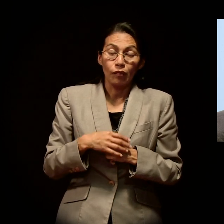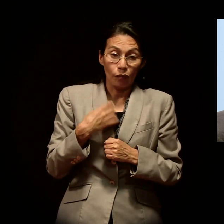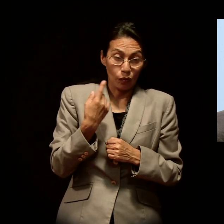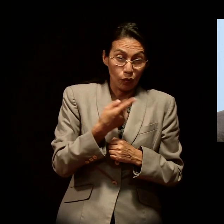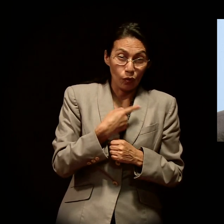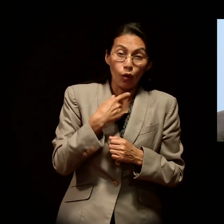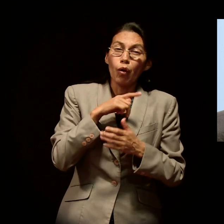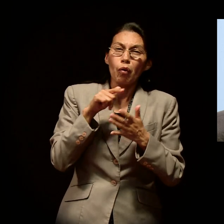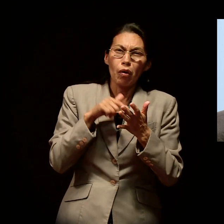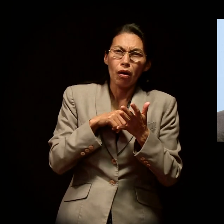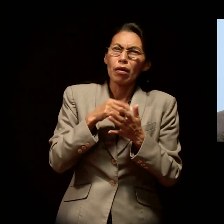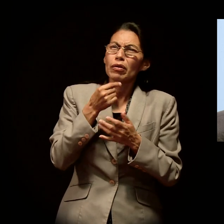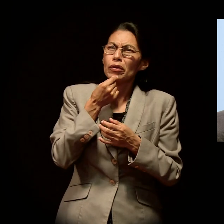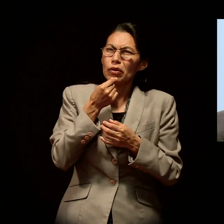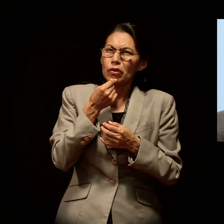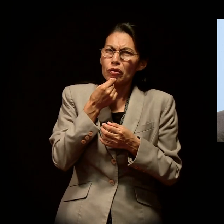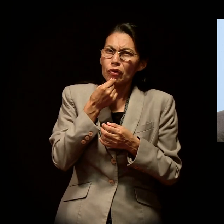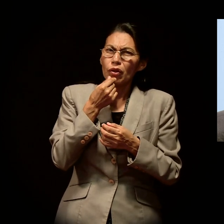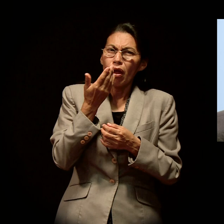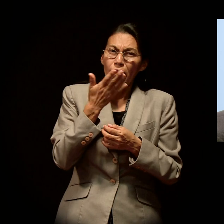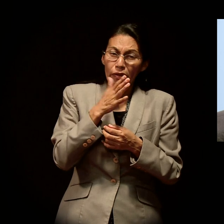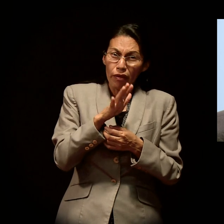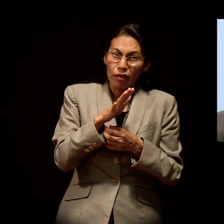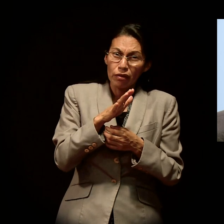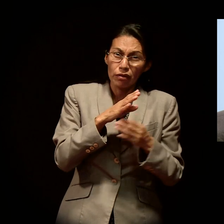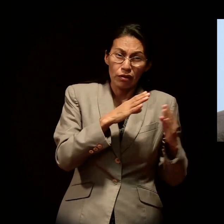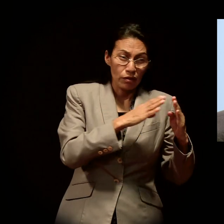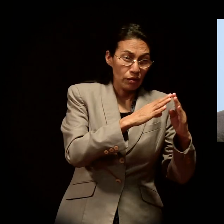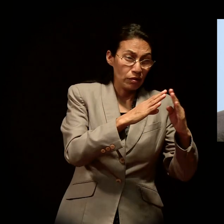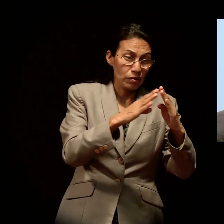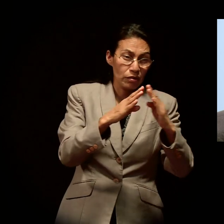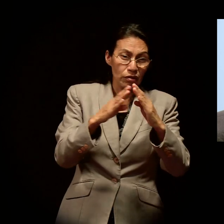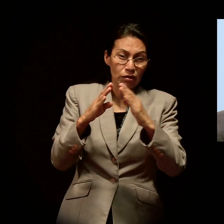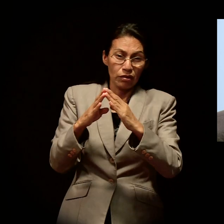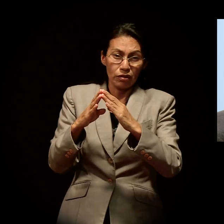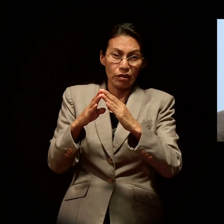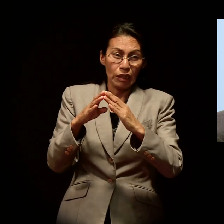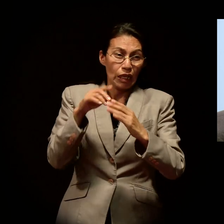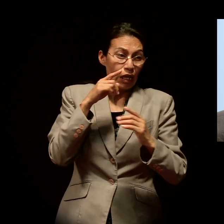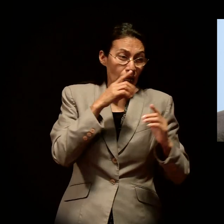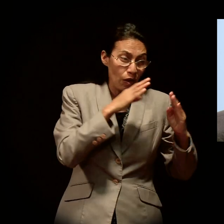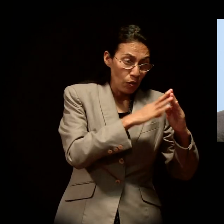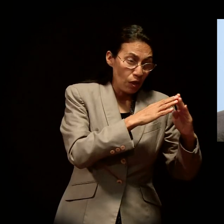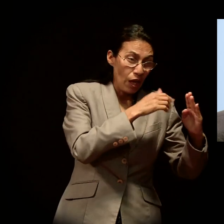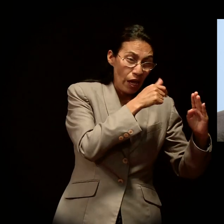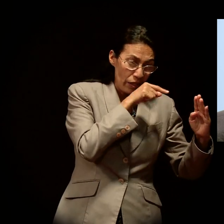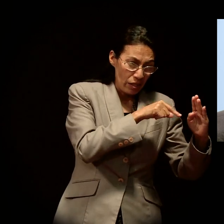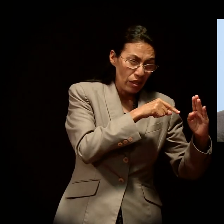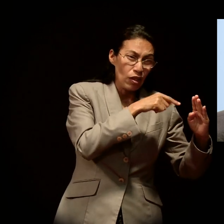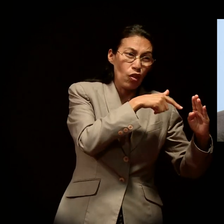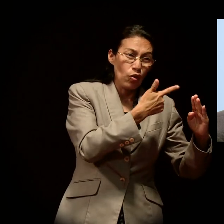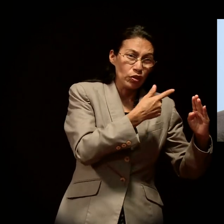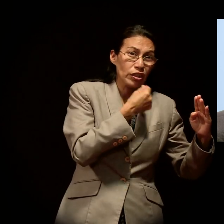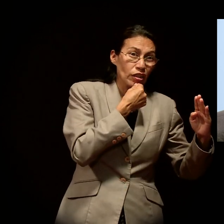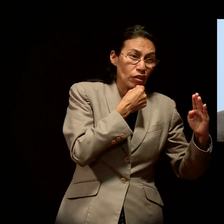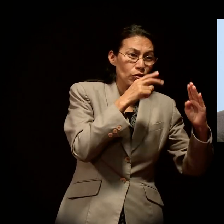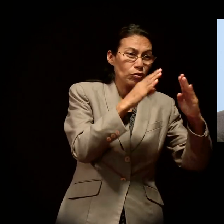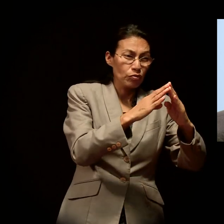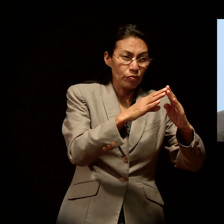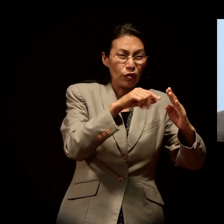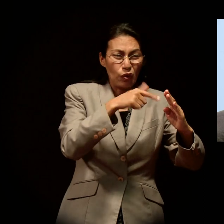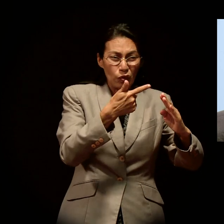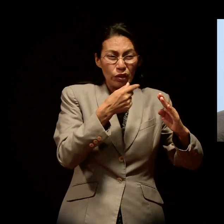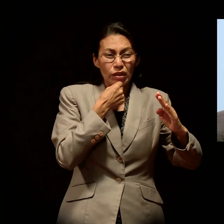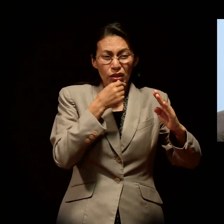Una institución un hogar de niños eran 10 hogares Y en cada hogar habían 12 niños